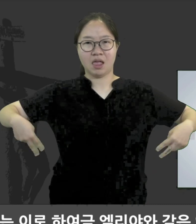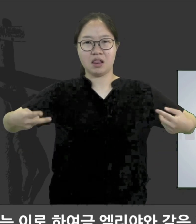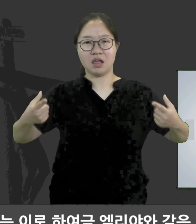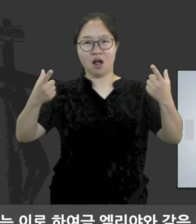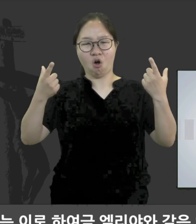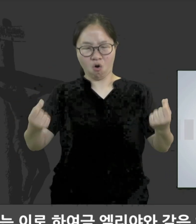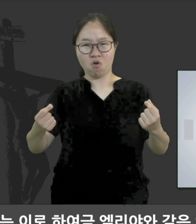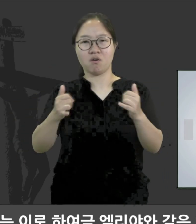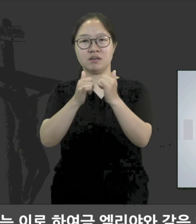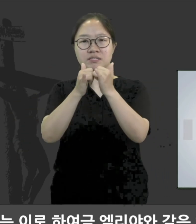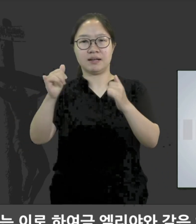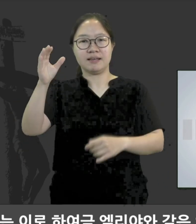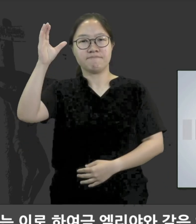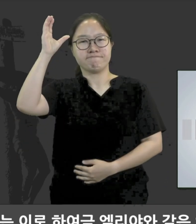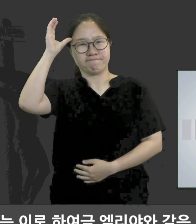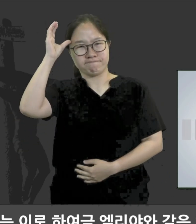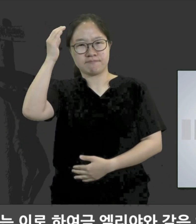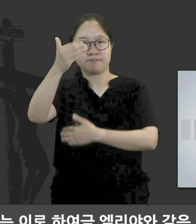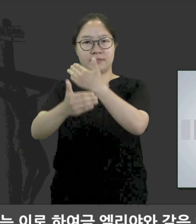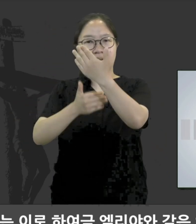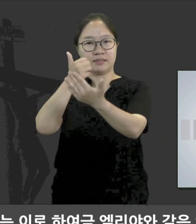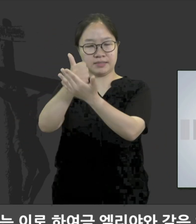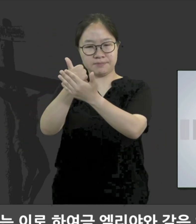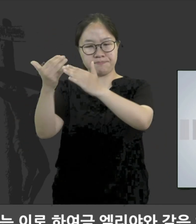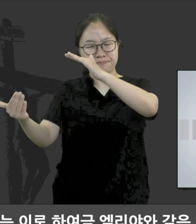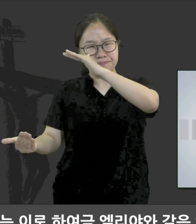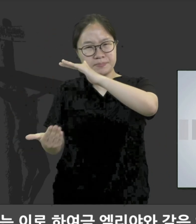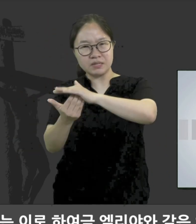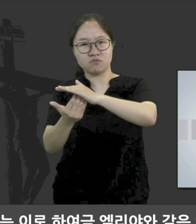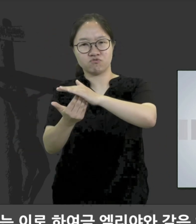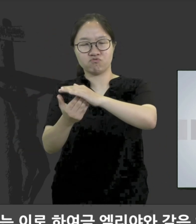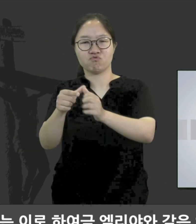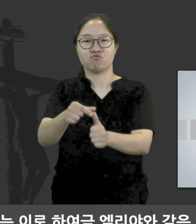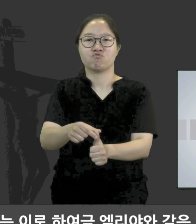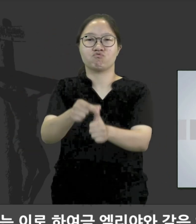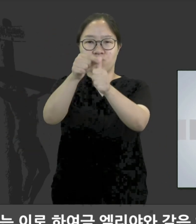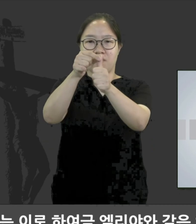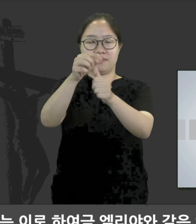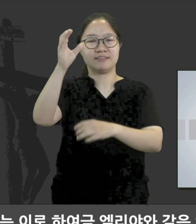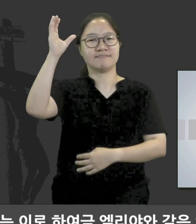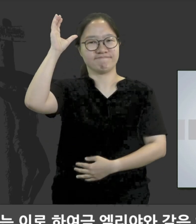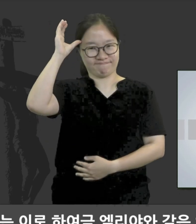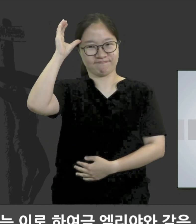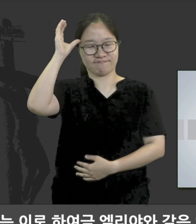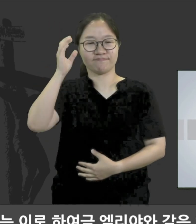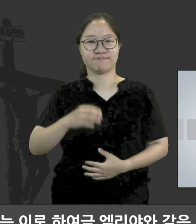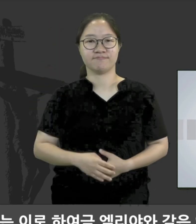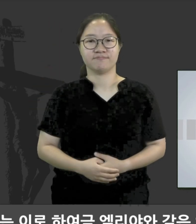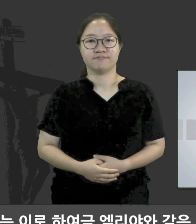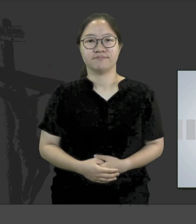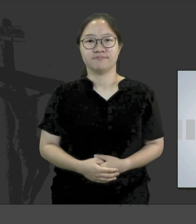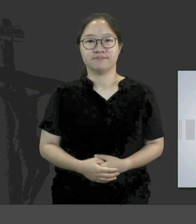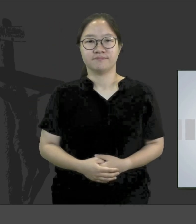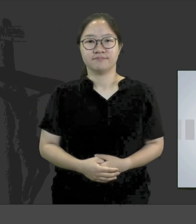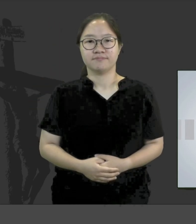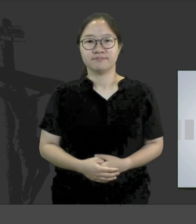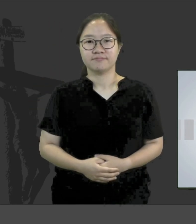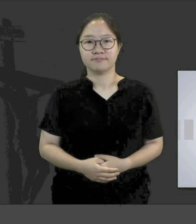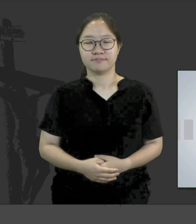같은 인물이 오기를 기다리며 하나님께서 이루실 궁극적 구원을 기대하게 합니다.